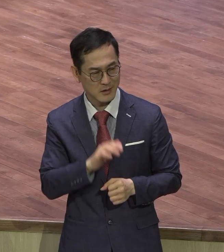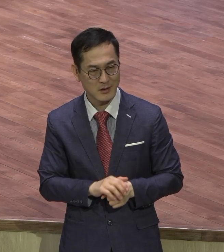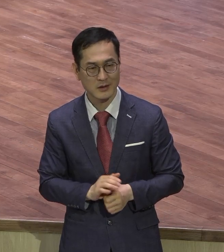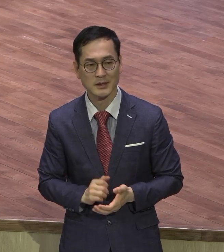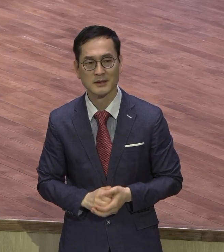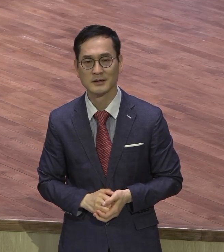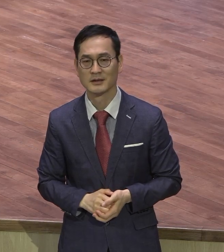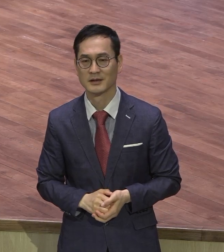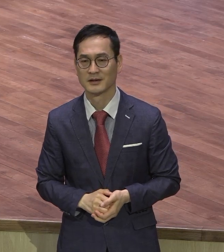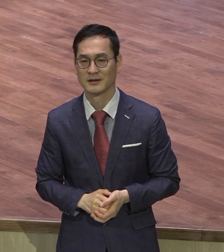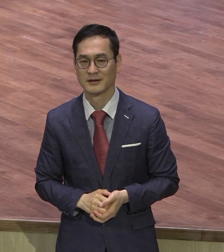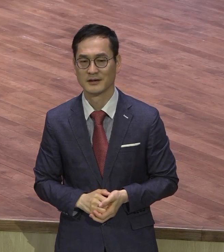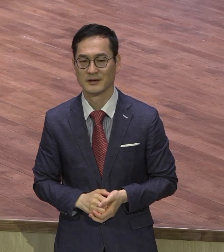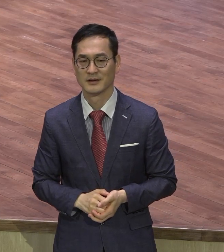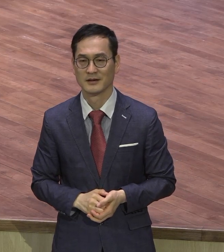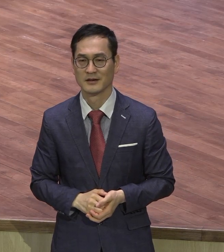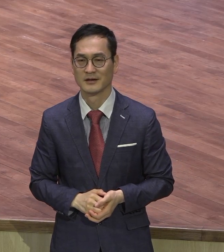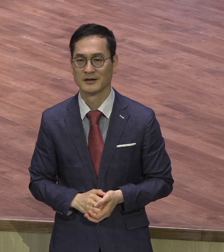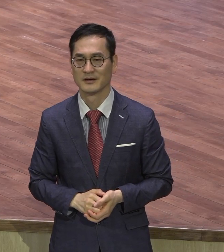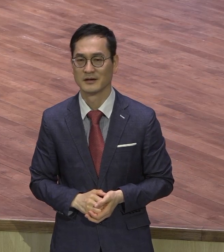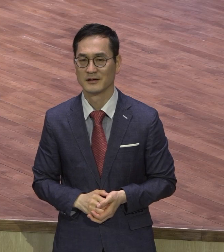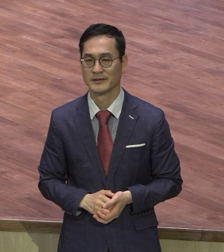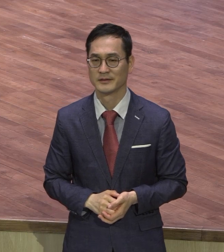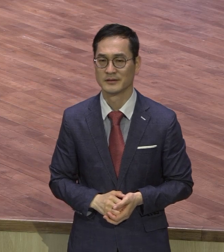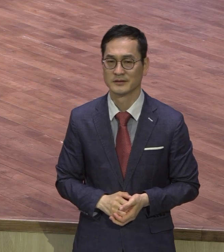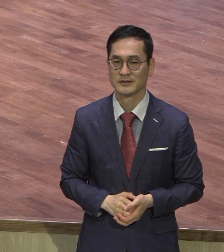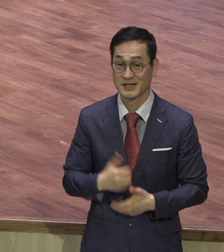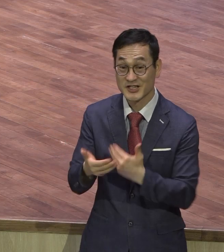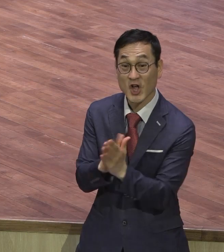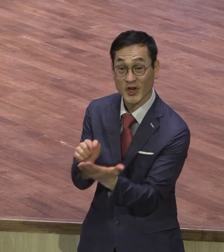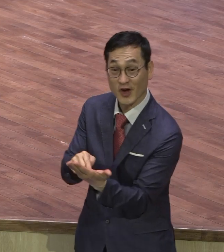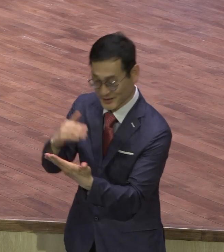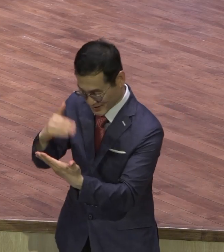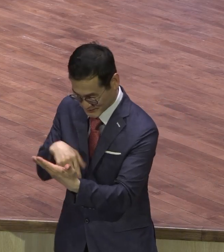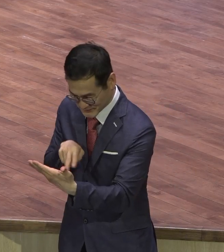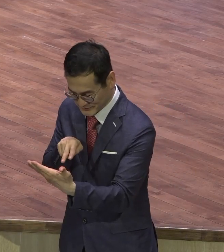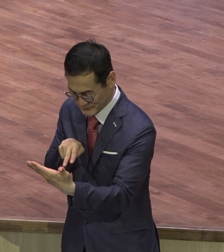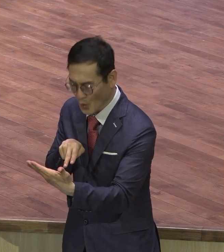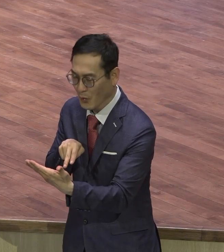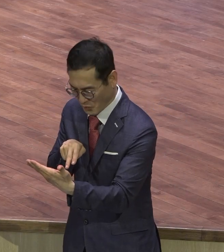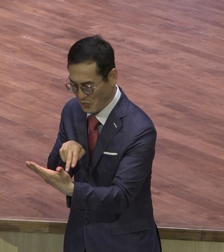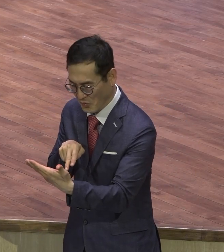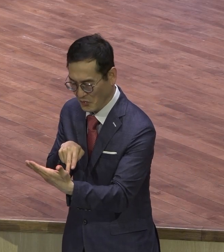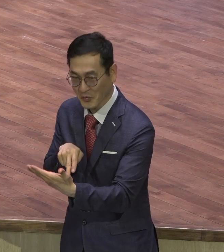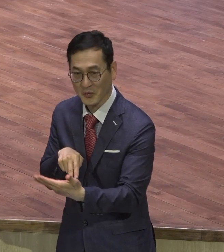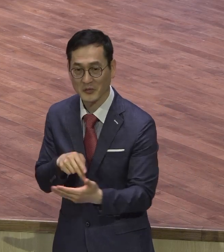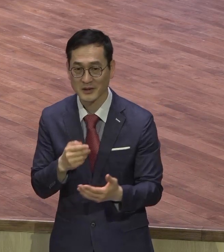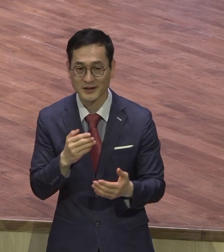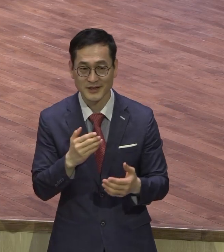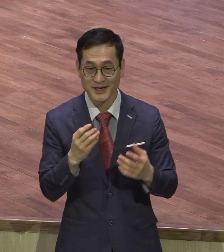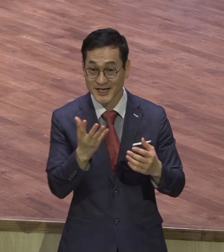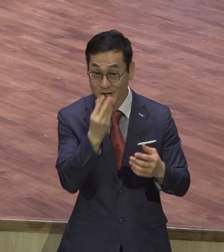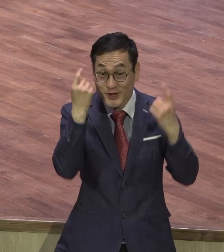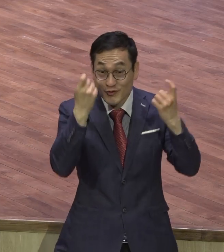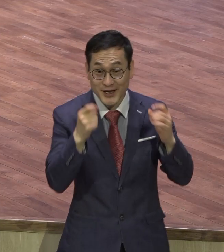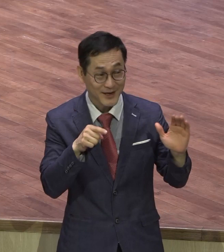우리가 볼 때 얼마나 외지가. 우리 이미 성경을 보고 알고 있다 보니까 야 저게 예수님 때 저런 게 지금도 저러고